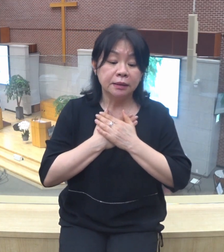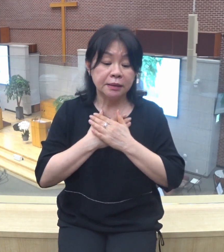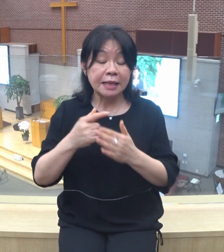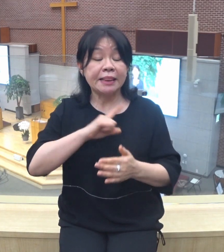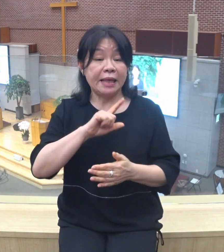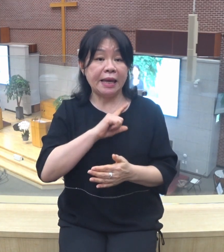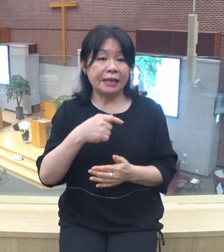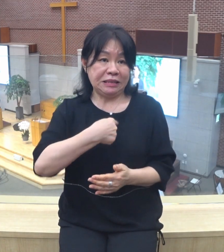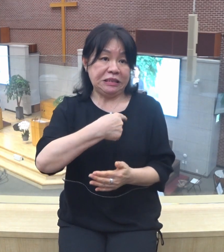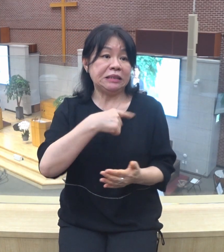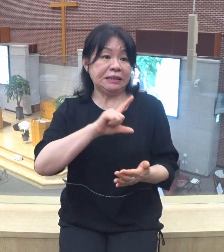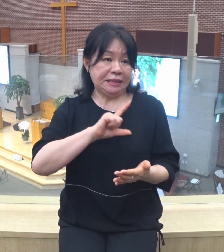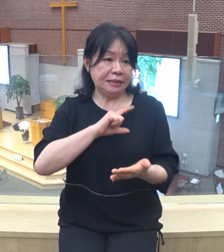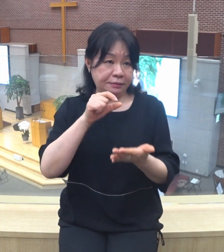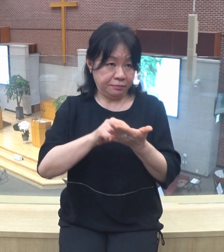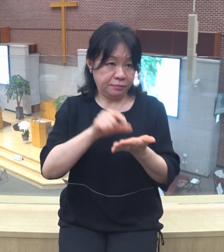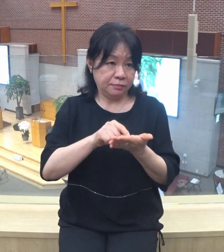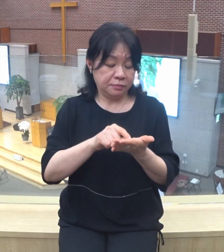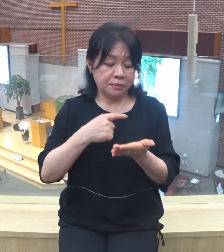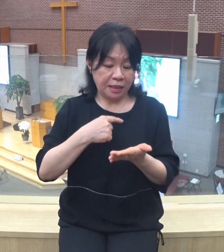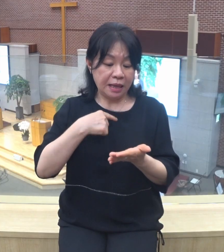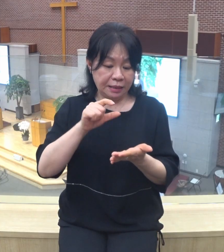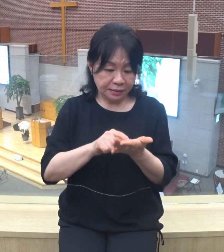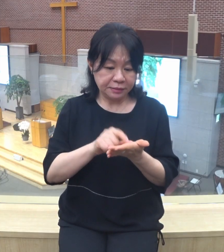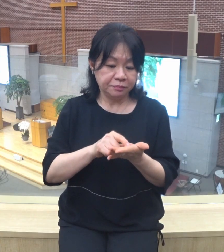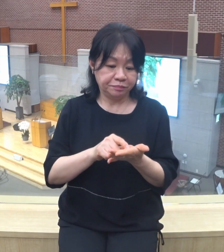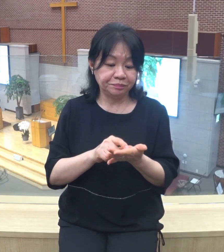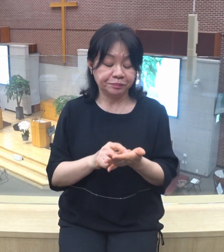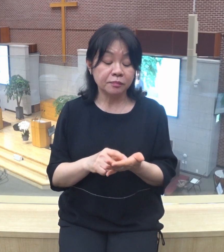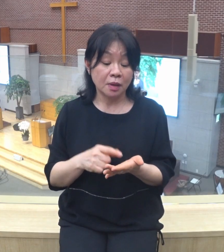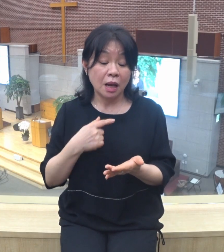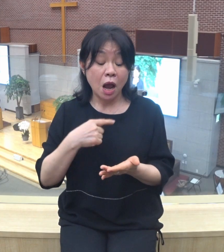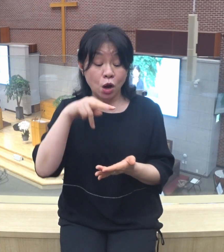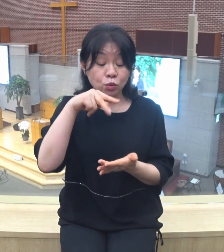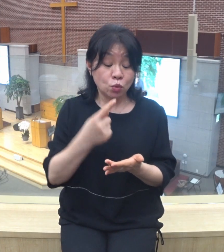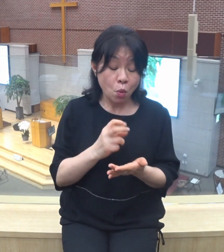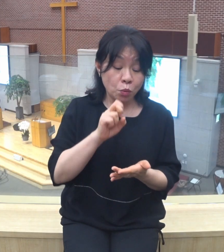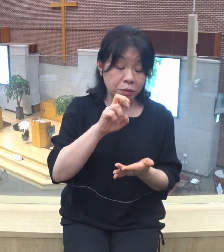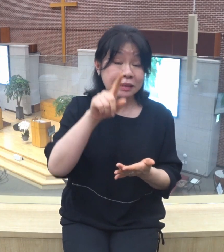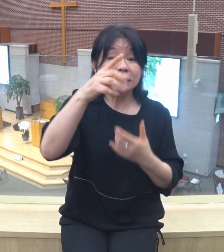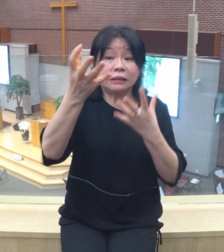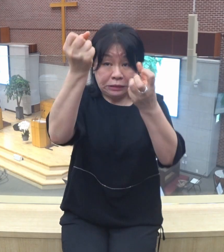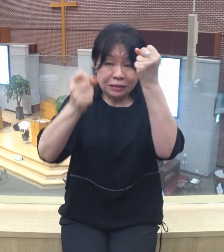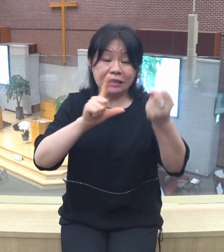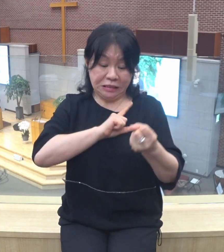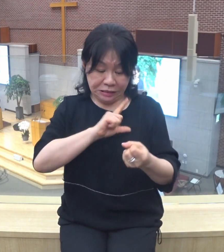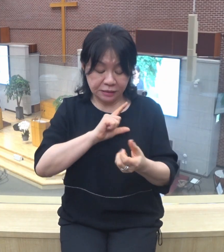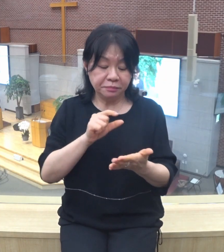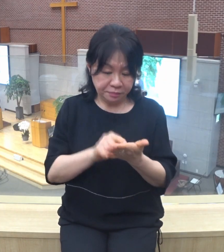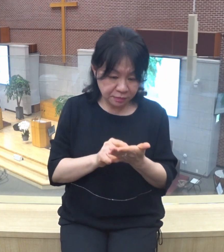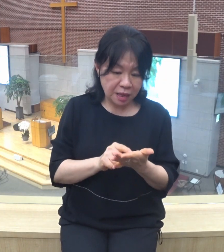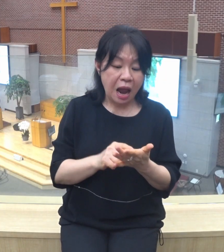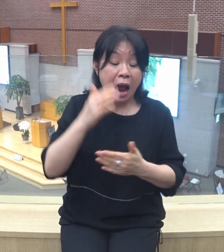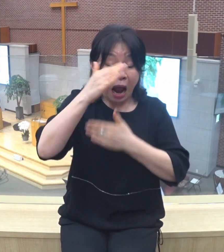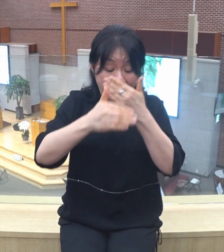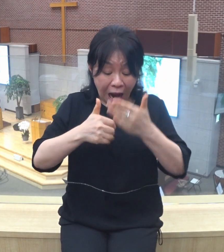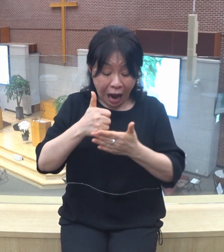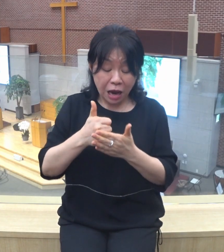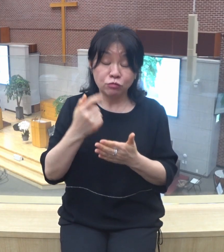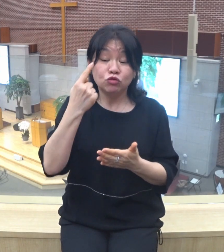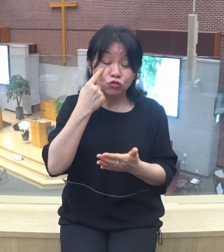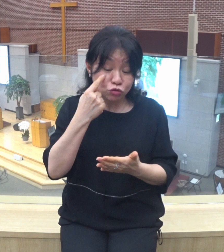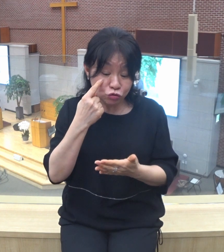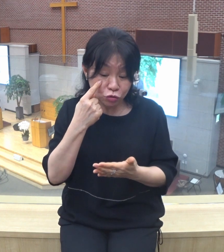이름을 부르면서 네, 자기의 이름으로 고백해 보겠습니다. 선영이는 하나님